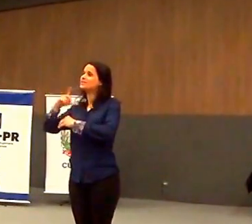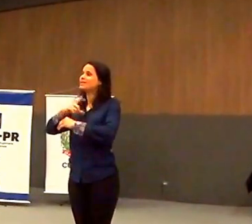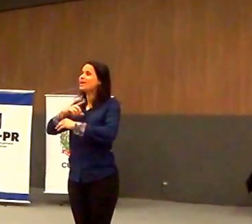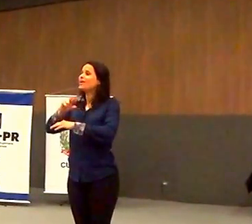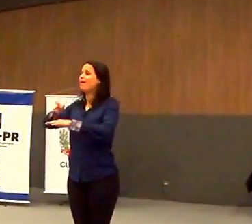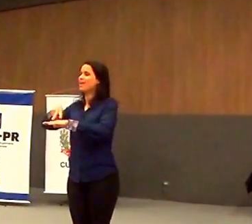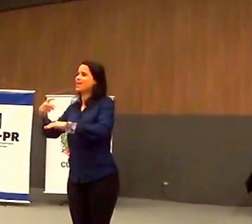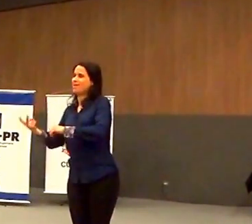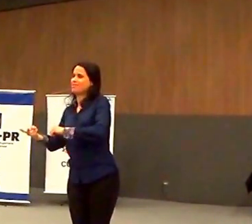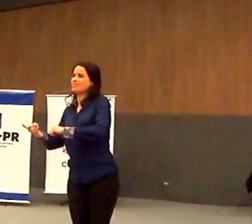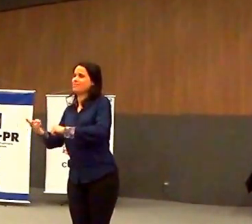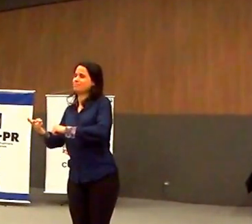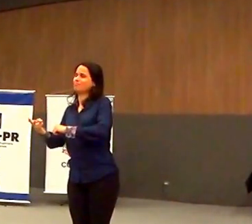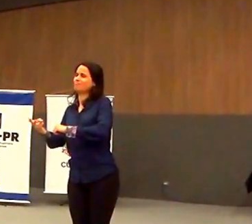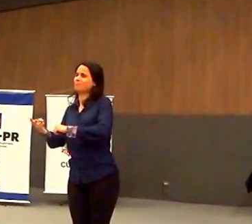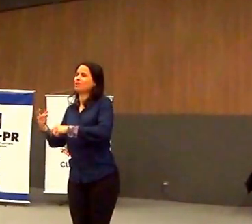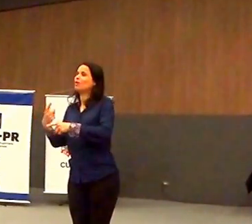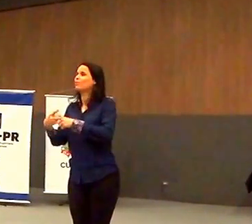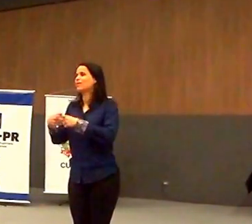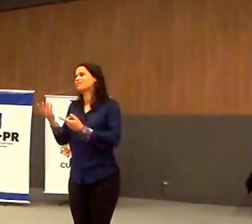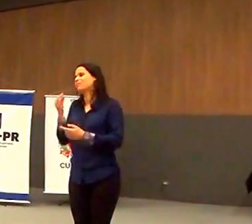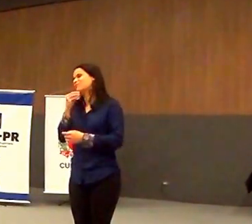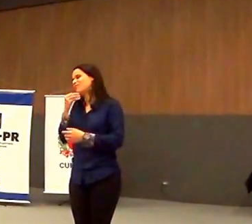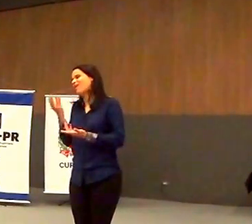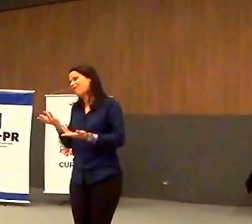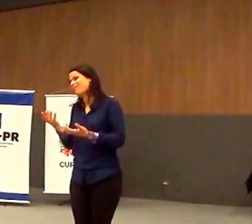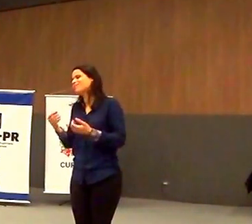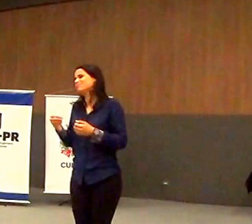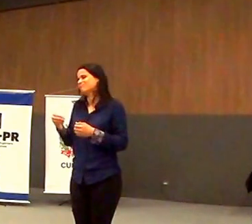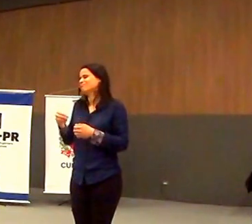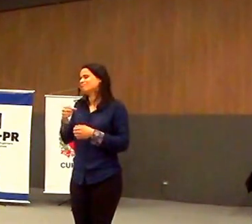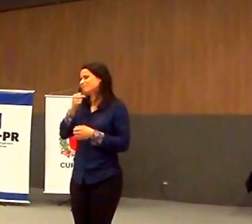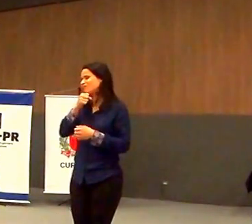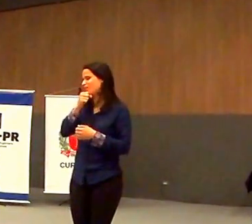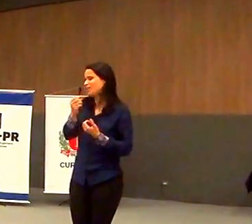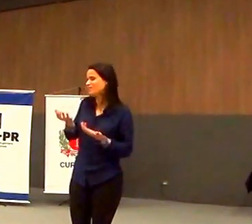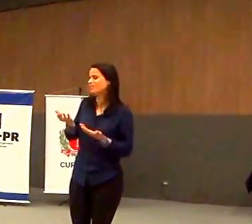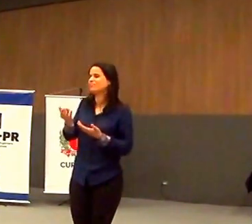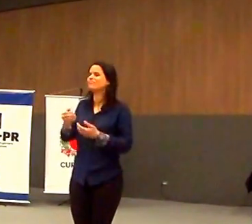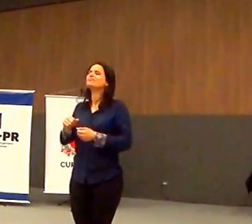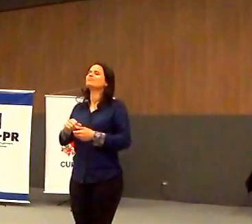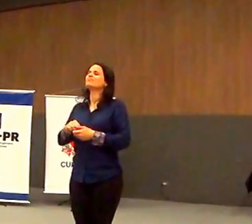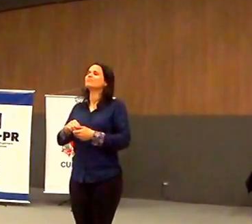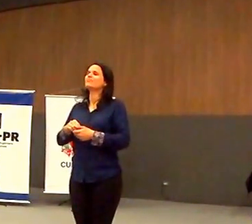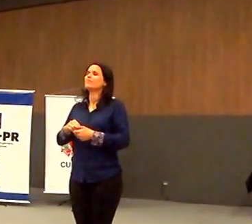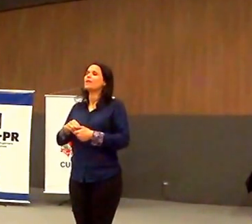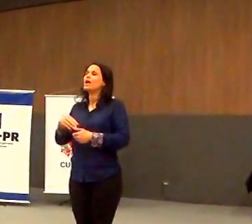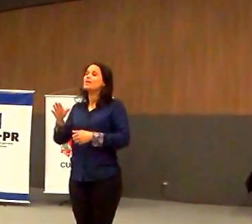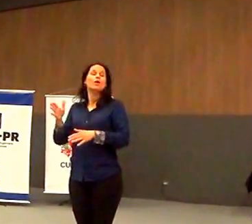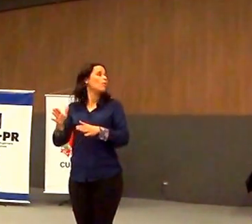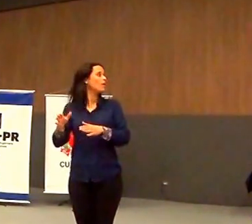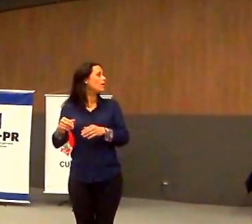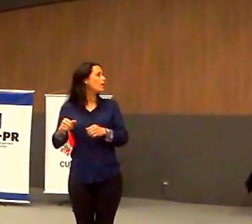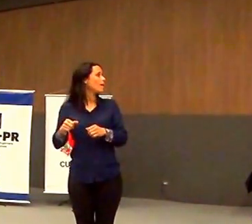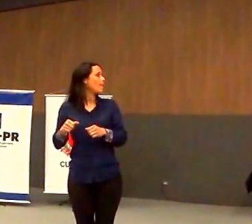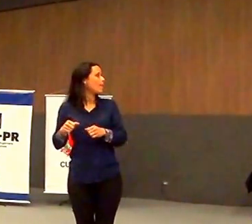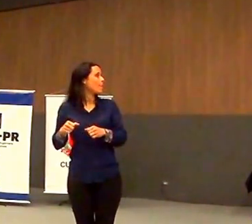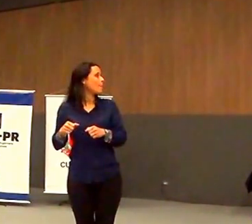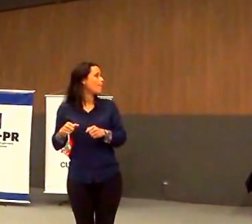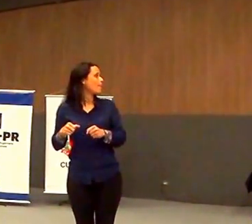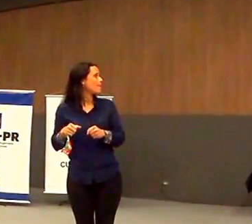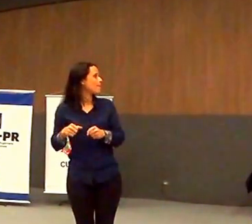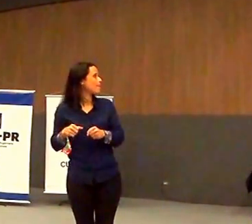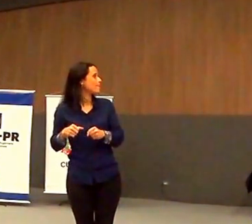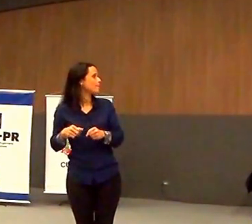com maior fragilidade. Aqui não é que os idosos de 90 e 99 anos caem menos, é porque o número de idosos,